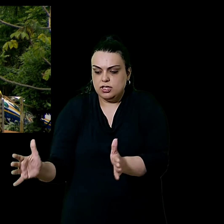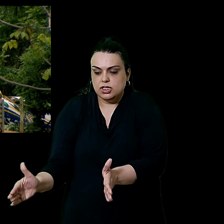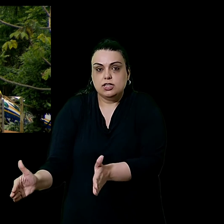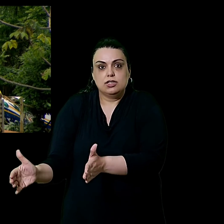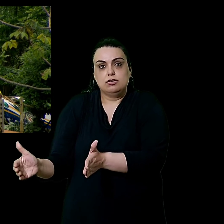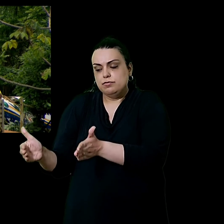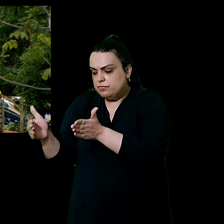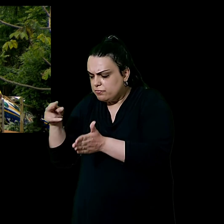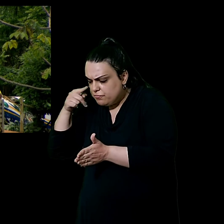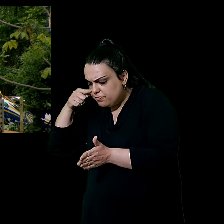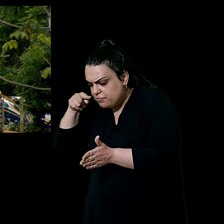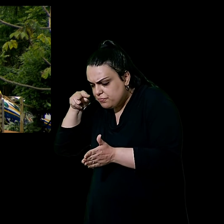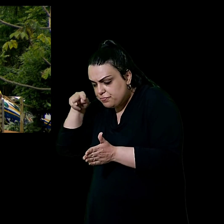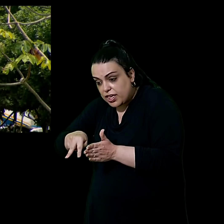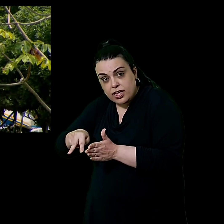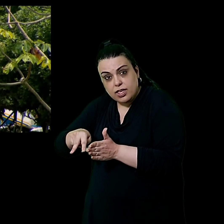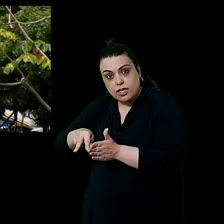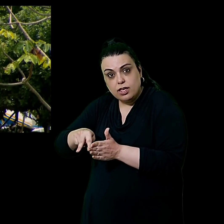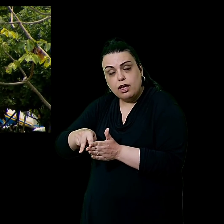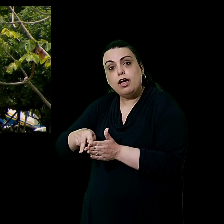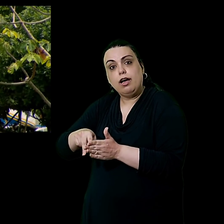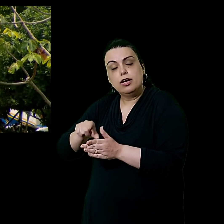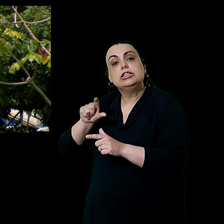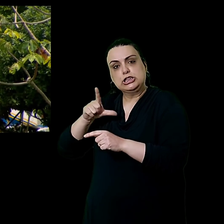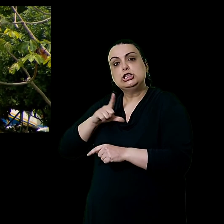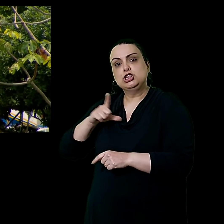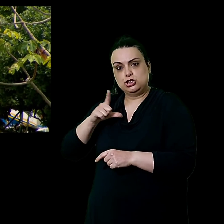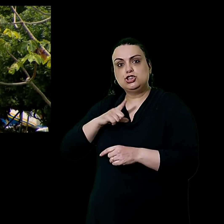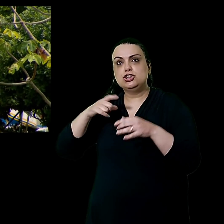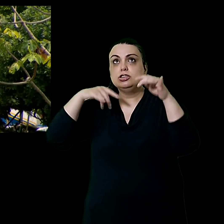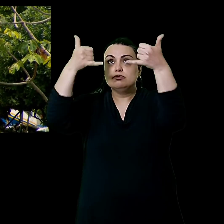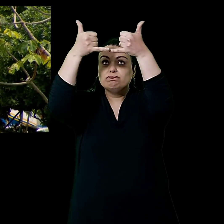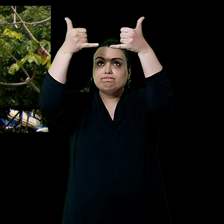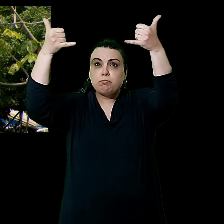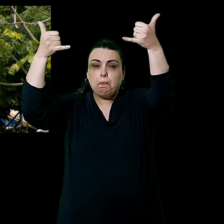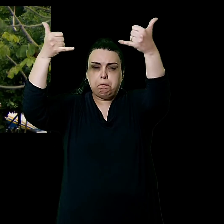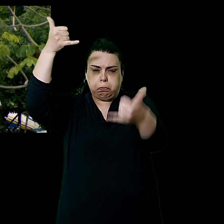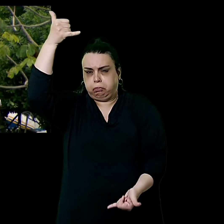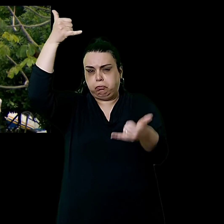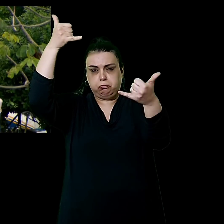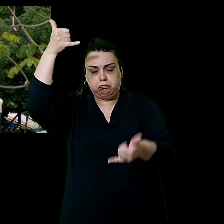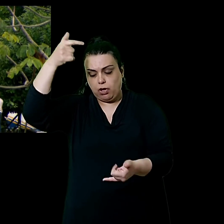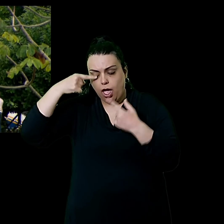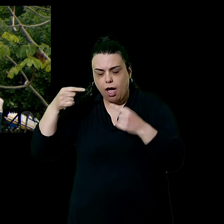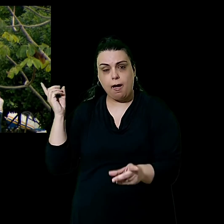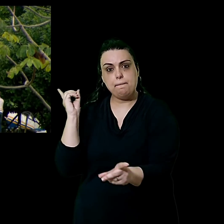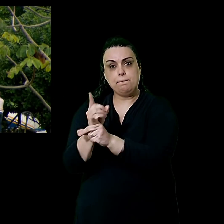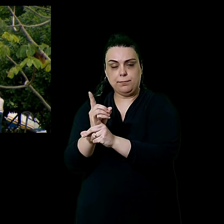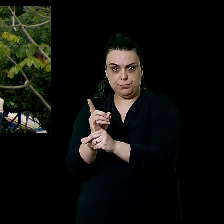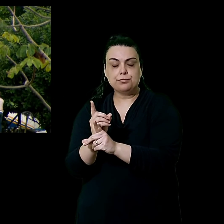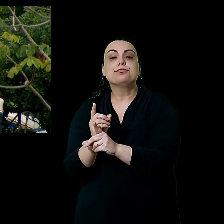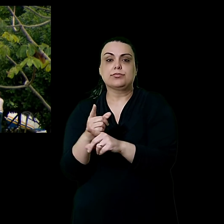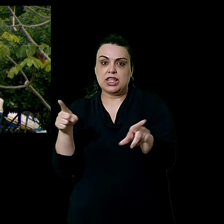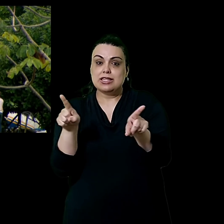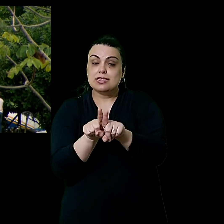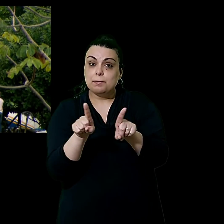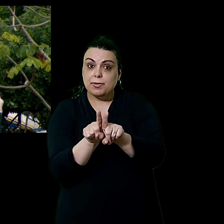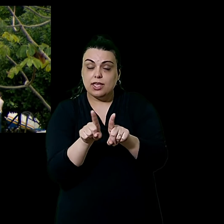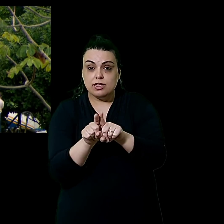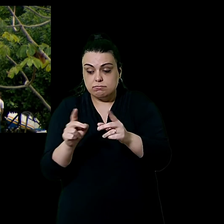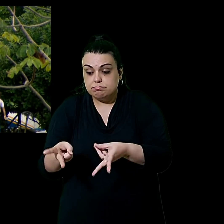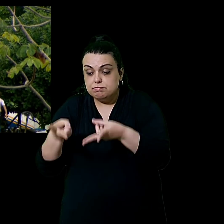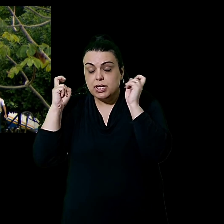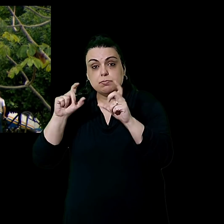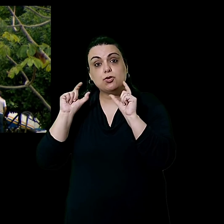geolocalizador da aeronave e constataram indícios da ruptura de um cabo de rede de alta tensão. E completa,